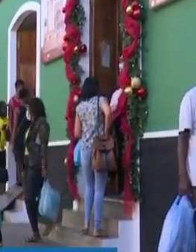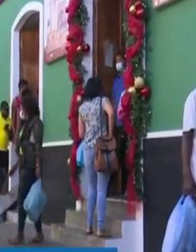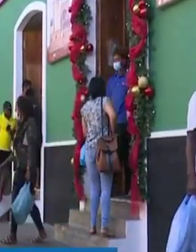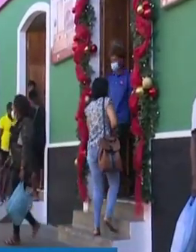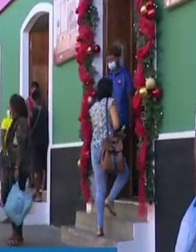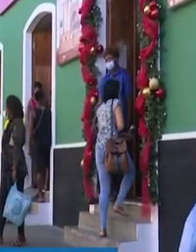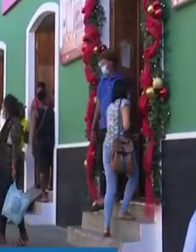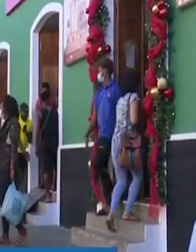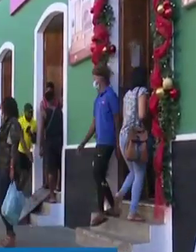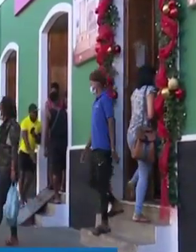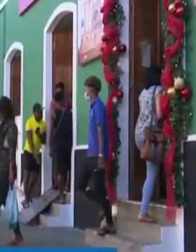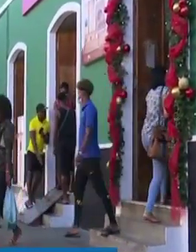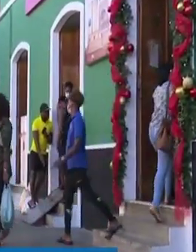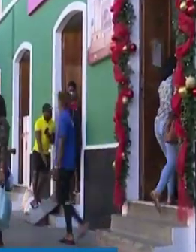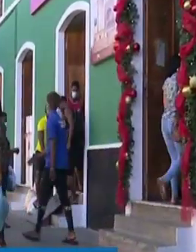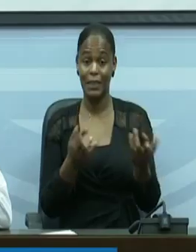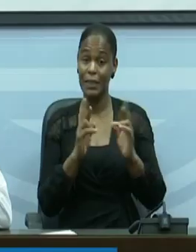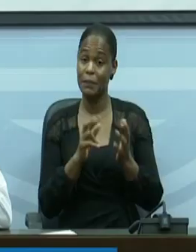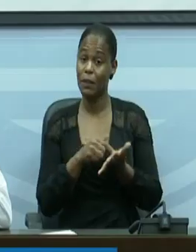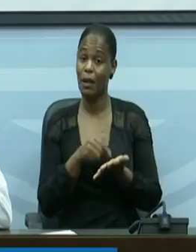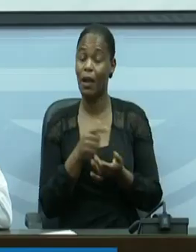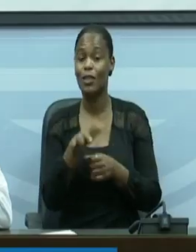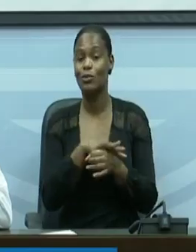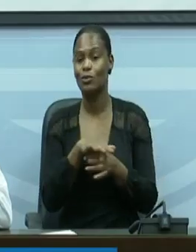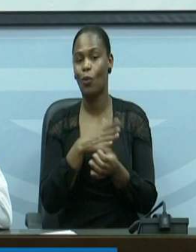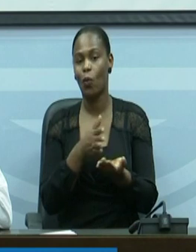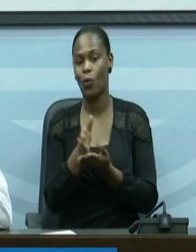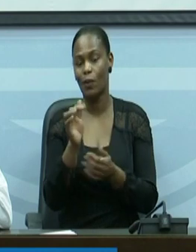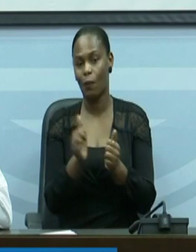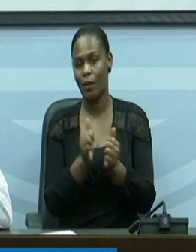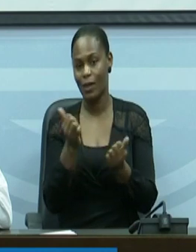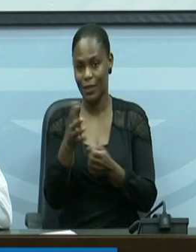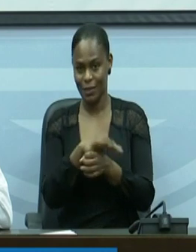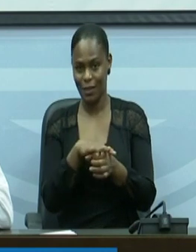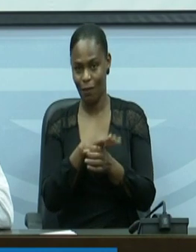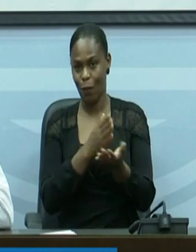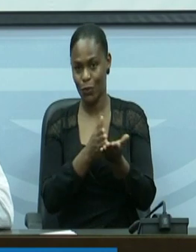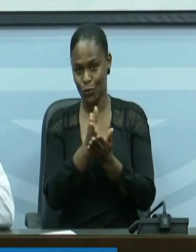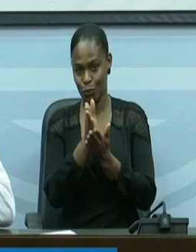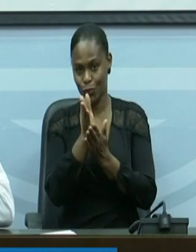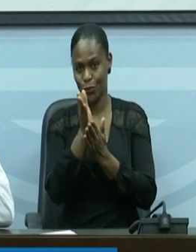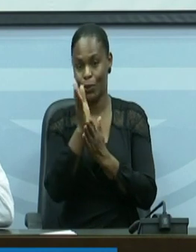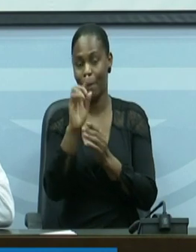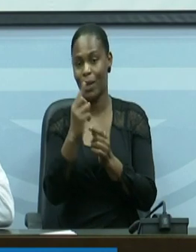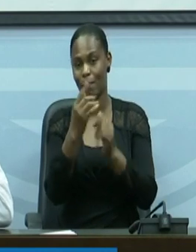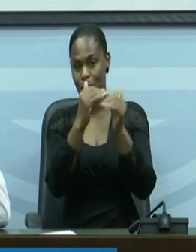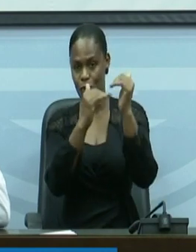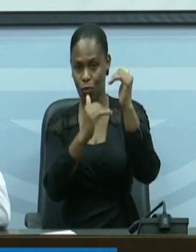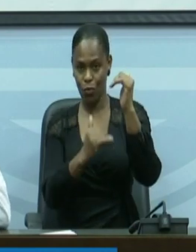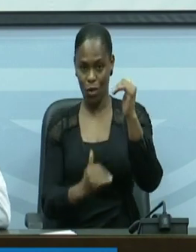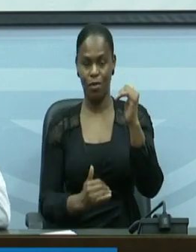pandemia. Esperemos que a situação continue com esta tendência para